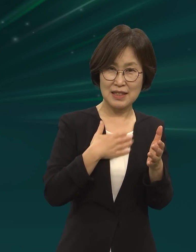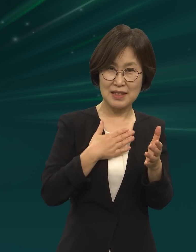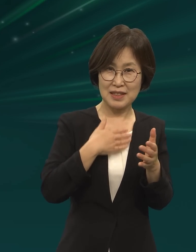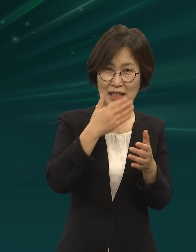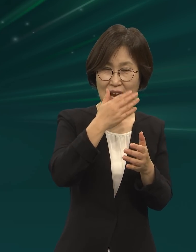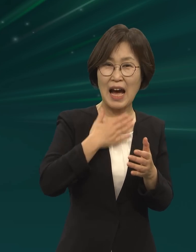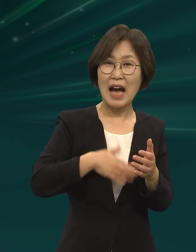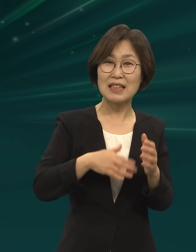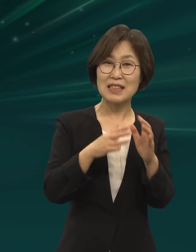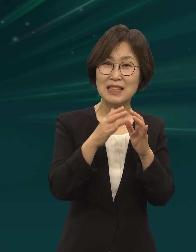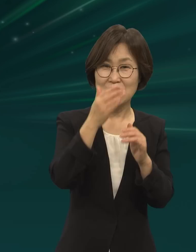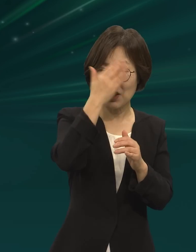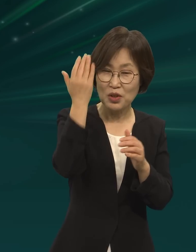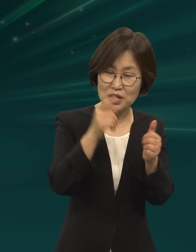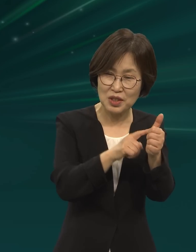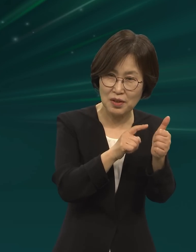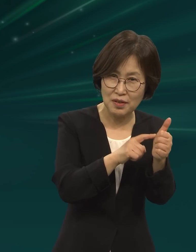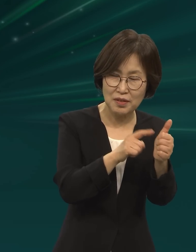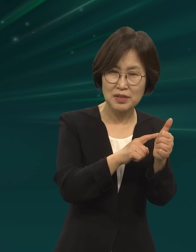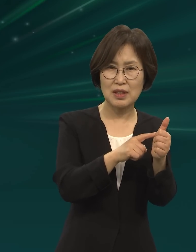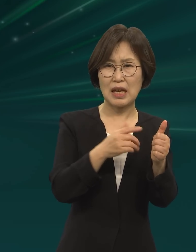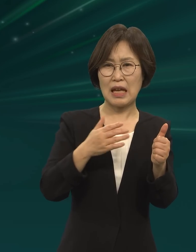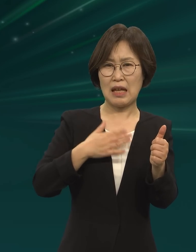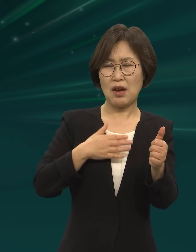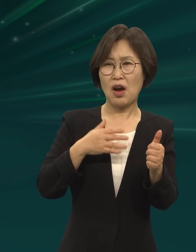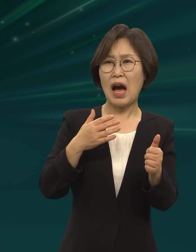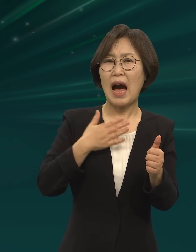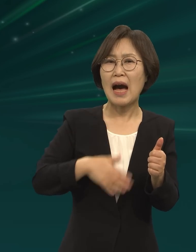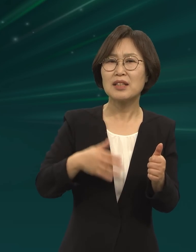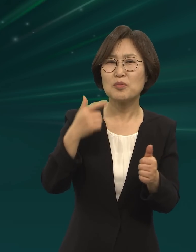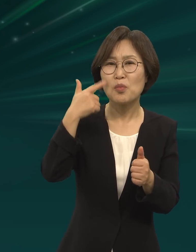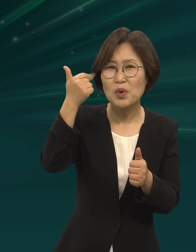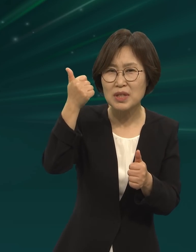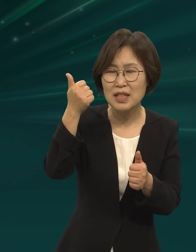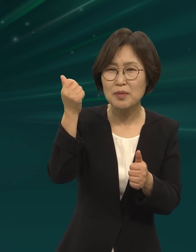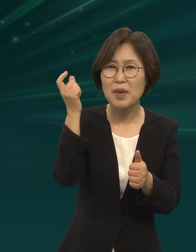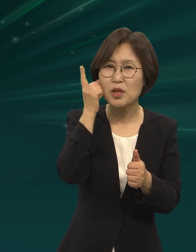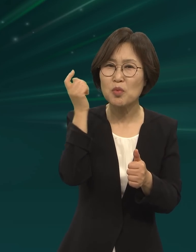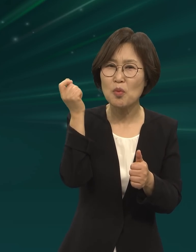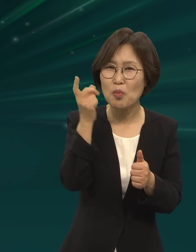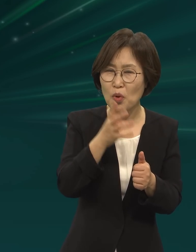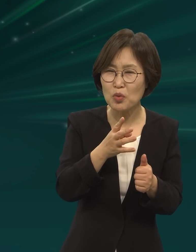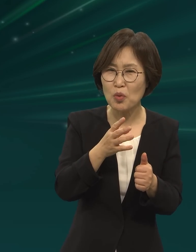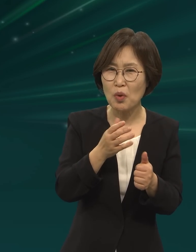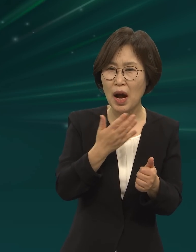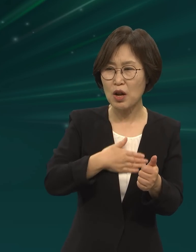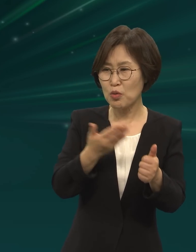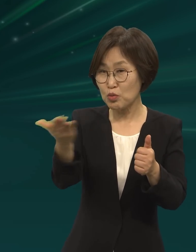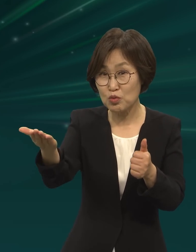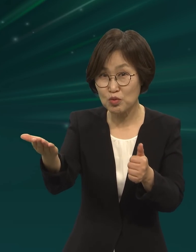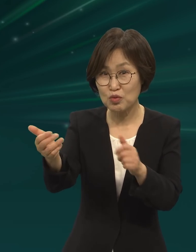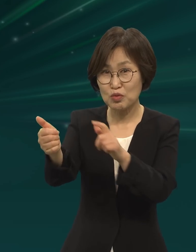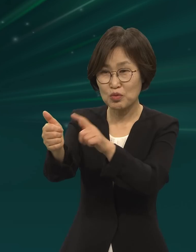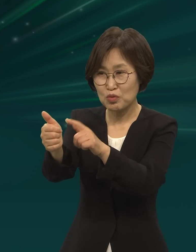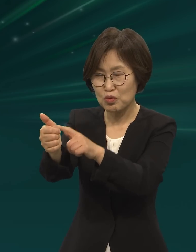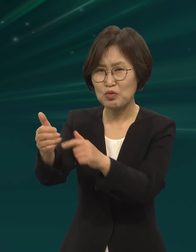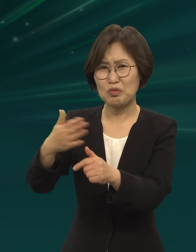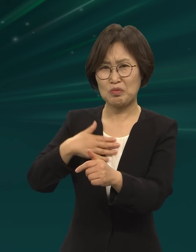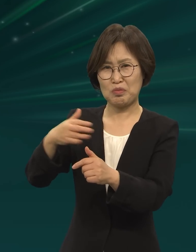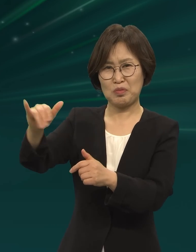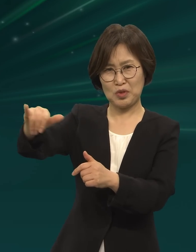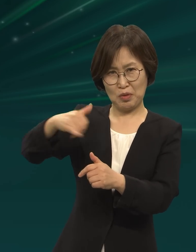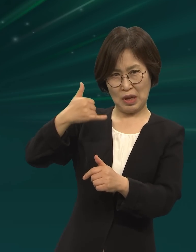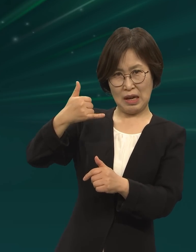전화하세요. 기도하면 좋아질 거라고 이렇게 말했습니다. 그래서 그분이 전화 왔어요. 이게